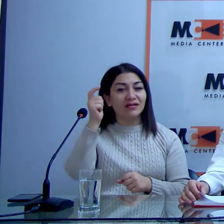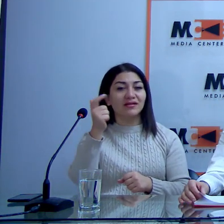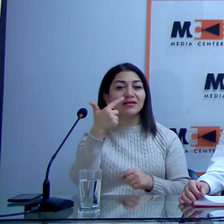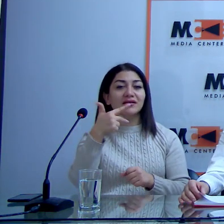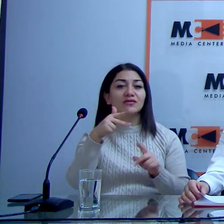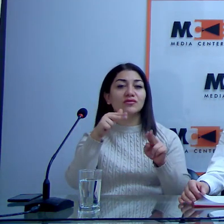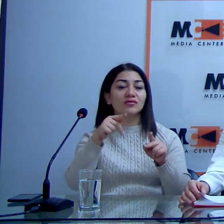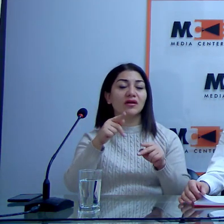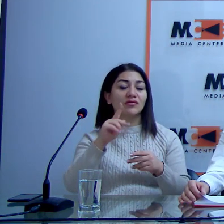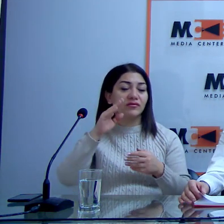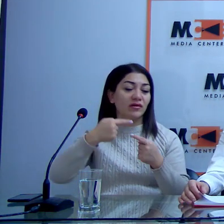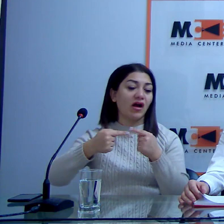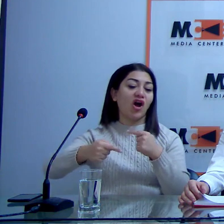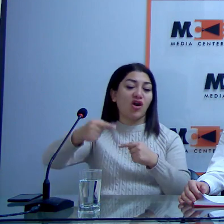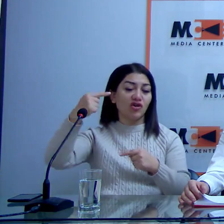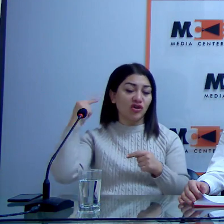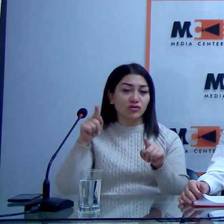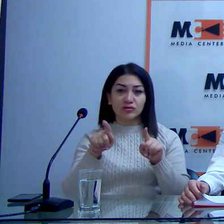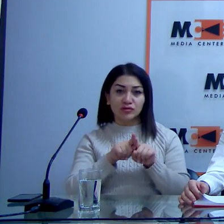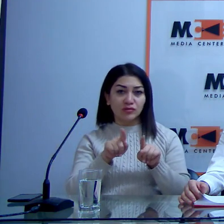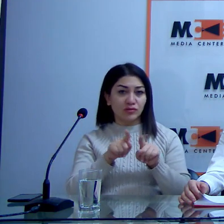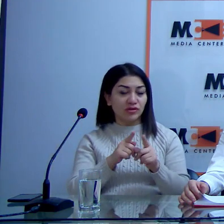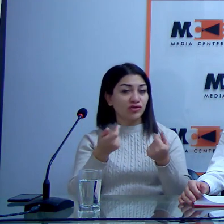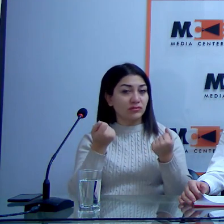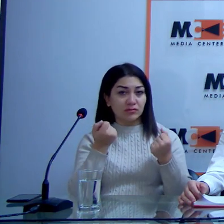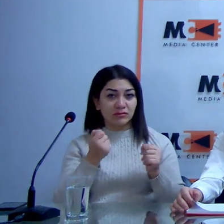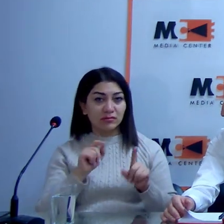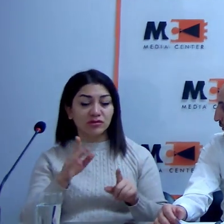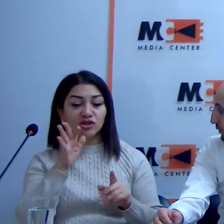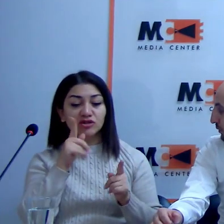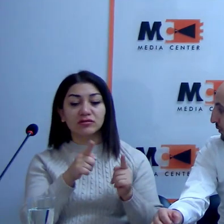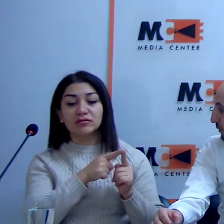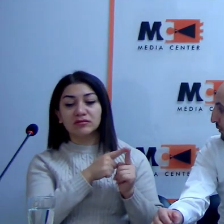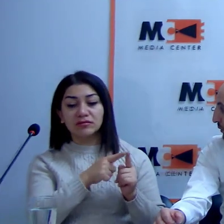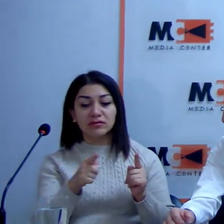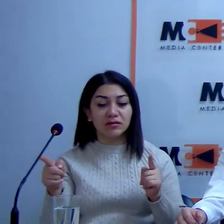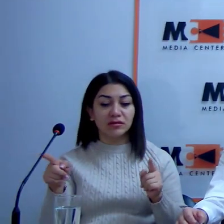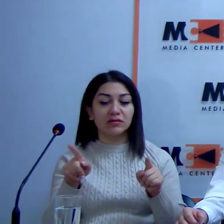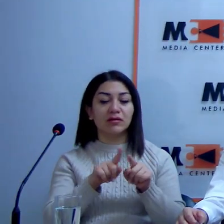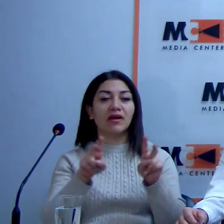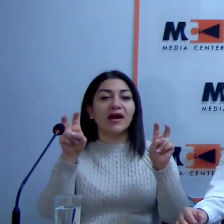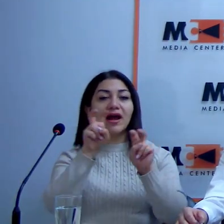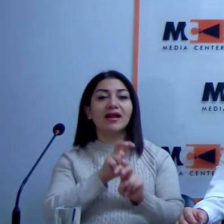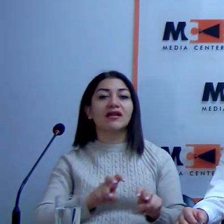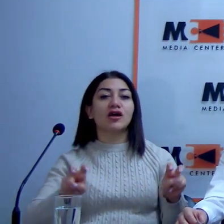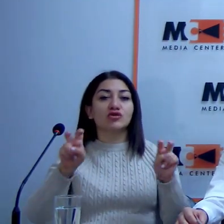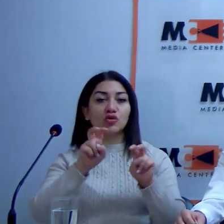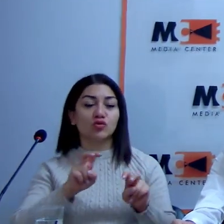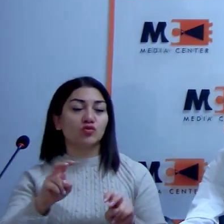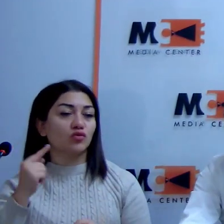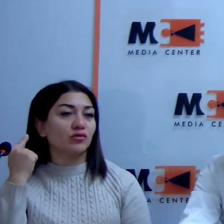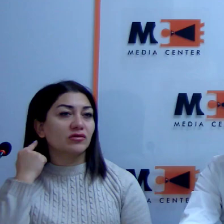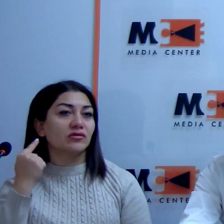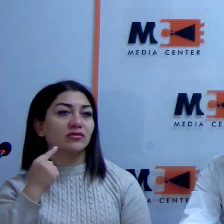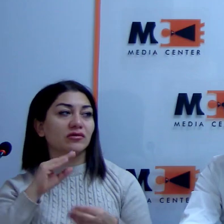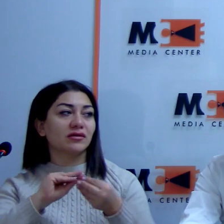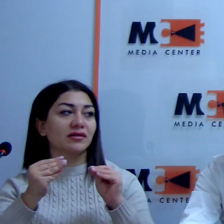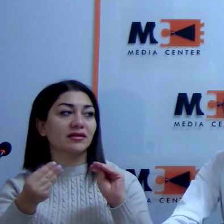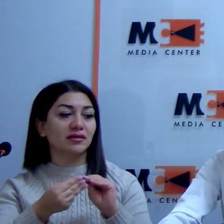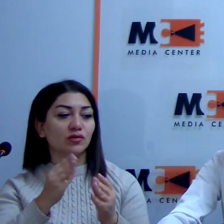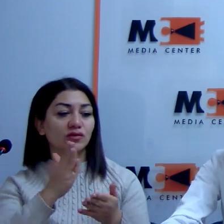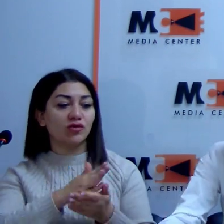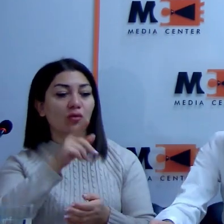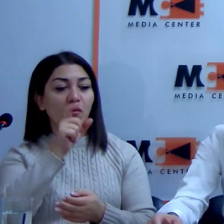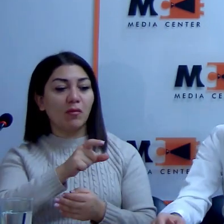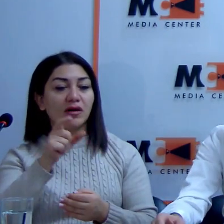նաև դրանից առաջ, այս ամբողջ ժամանակահատվածում երբևէ չի իրականացվել լսողության խնդիրներ ունեցող